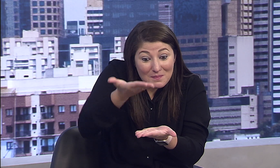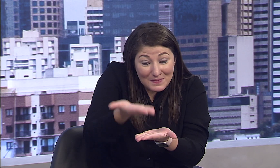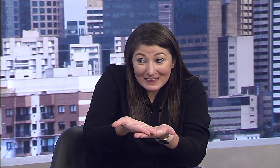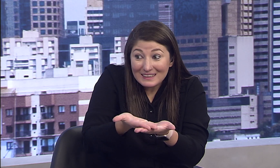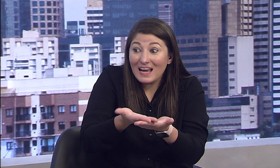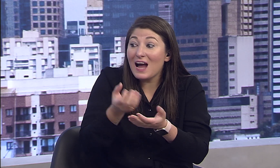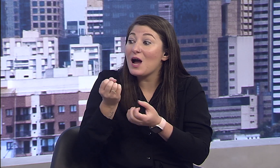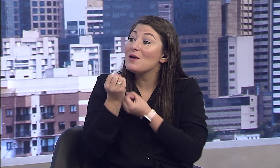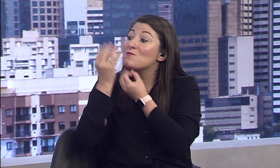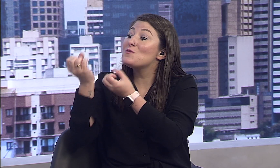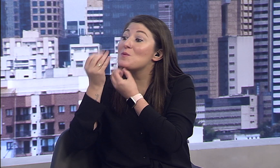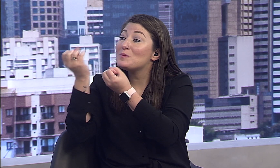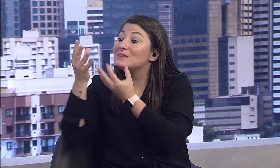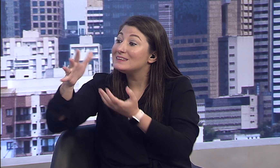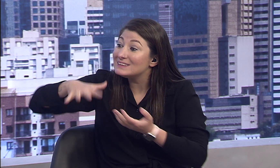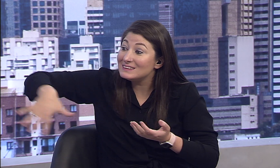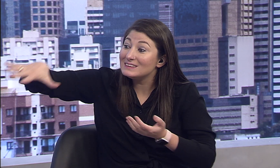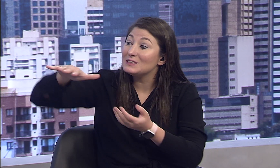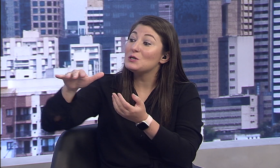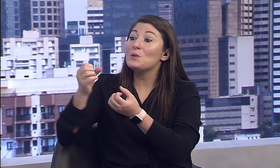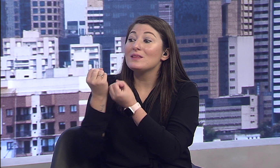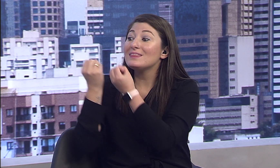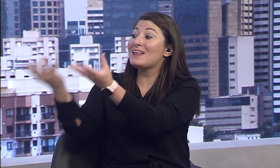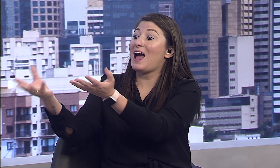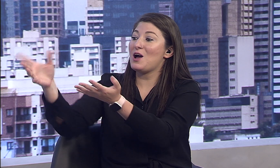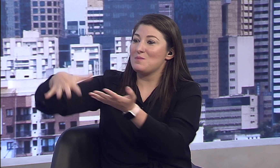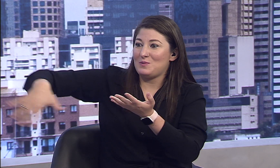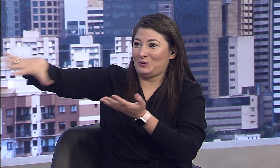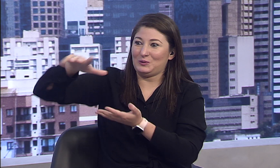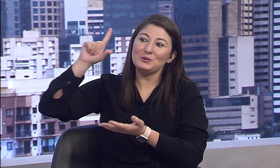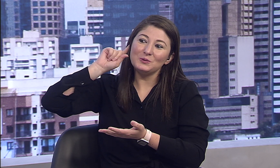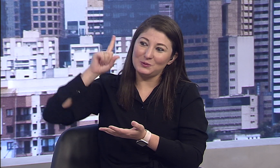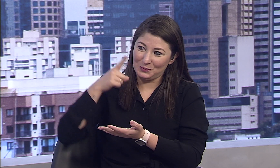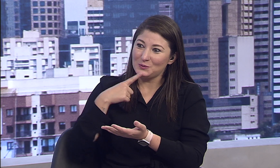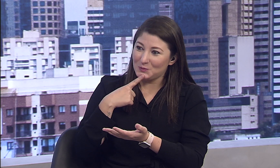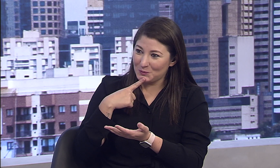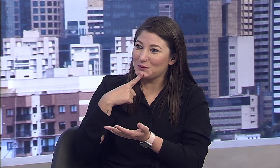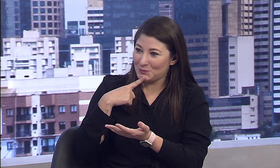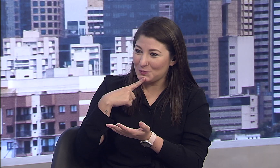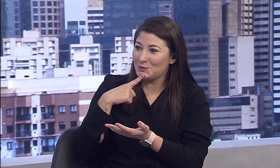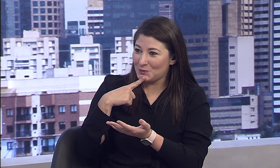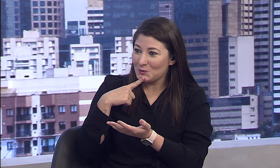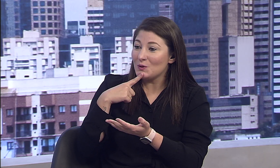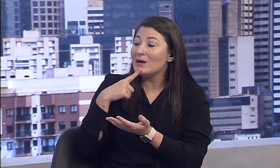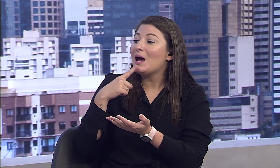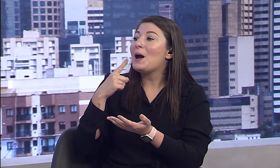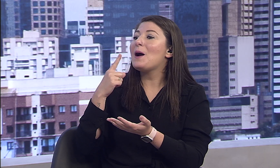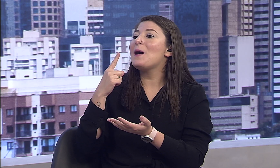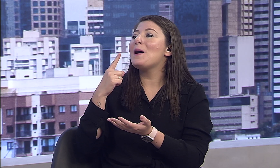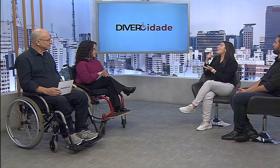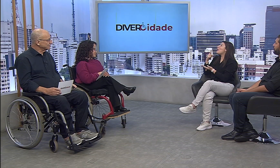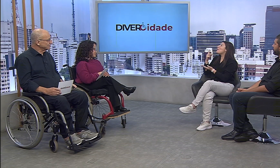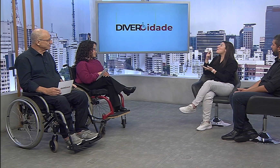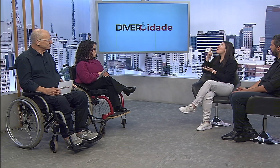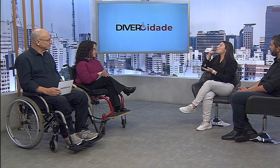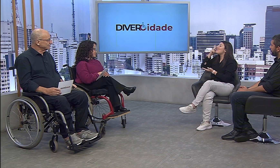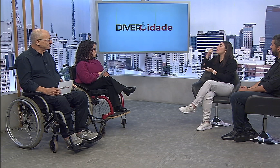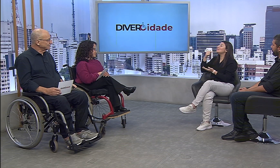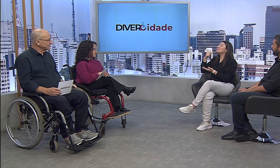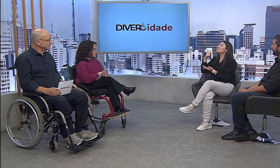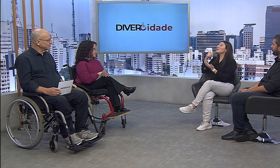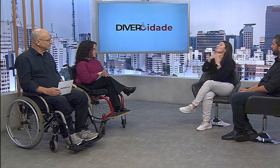Hoje, eu estar aqui atuando quanto intérprete e trazendo essa referência para a comunidade